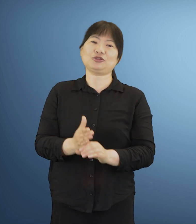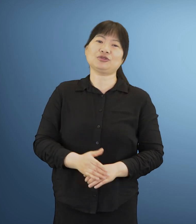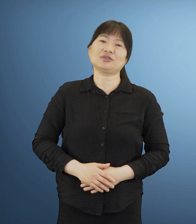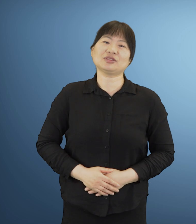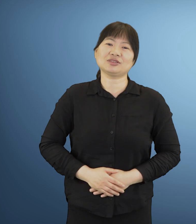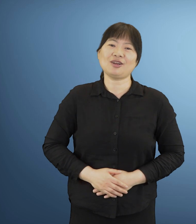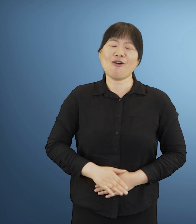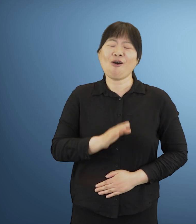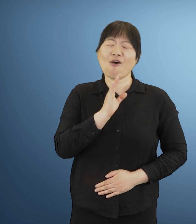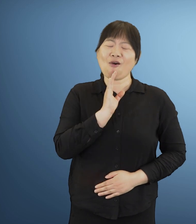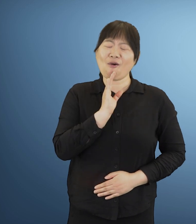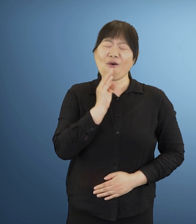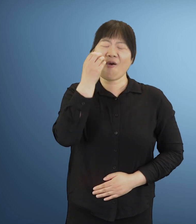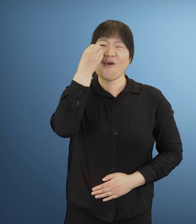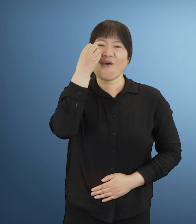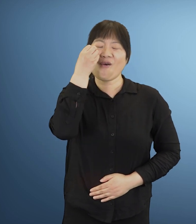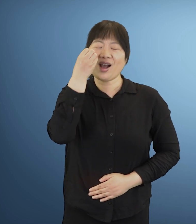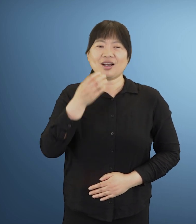오, 신기하네.